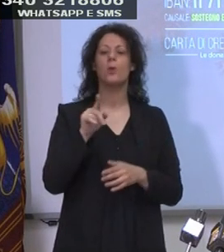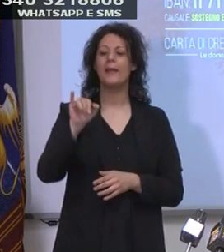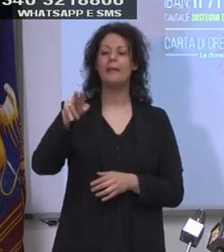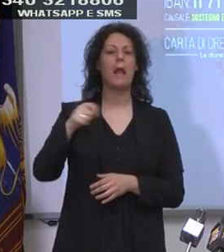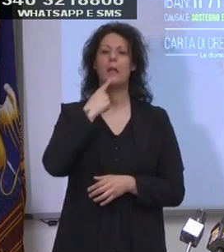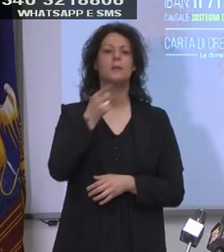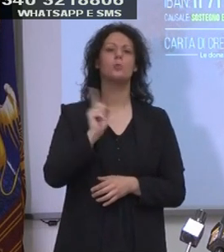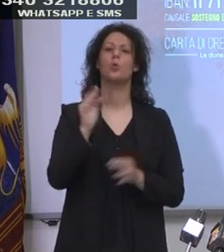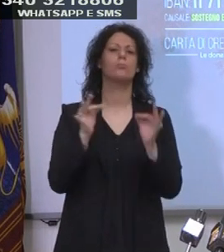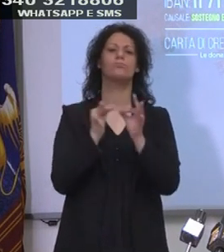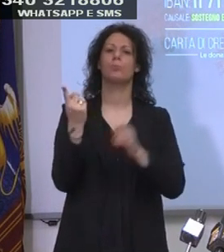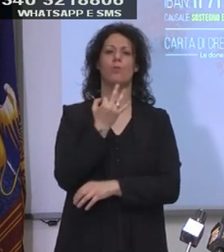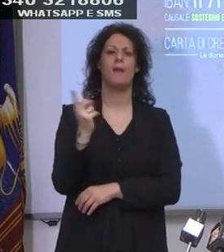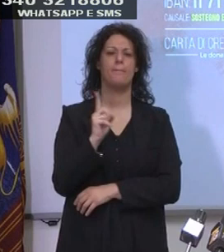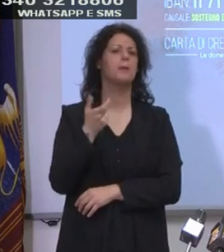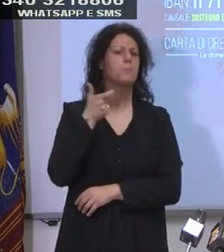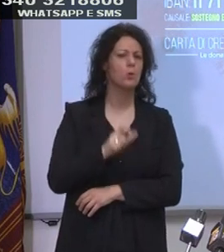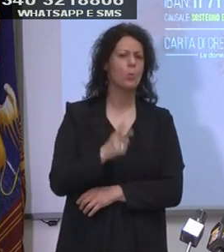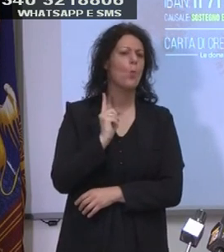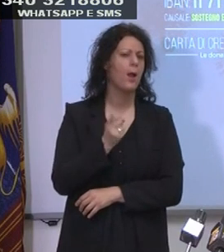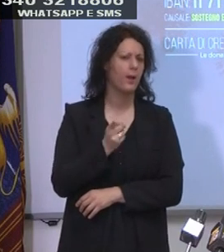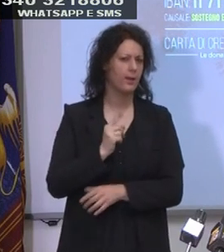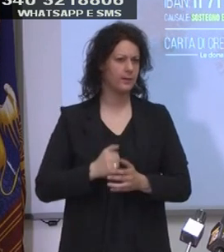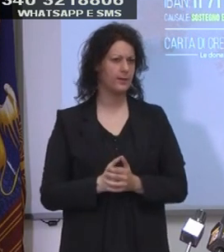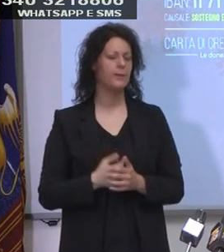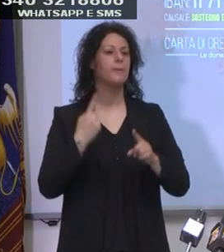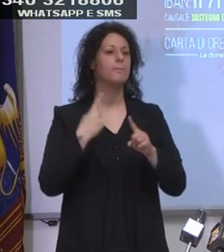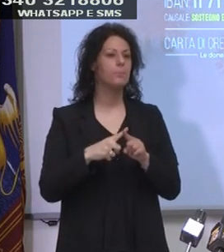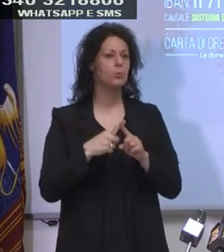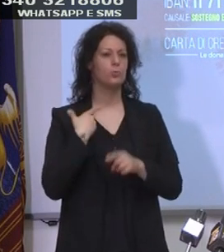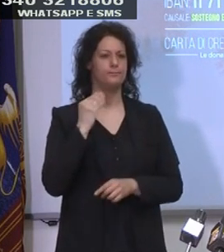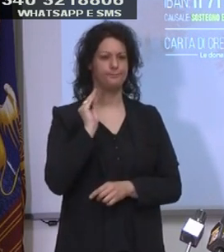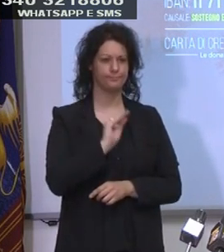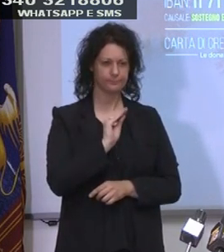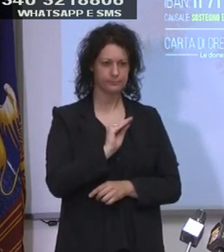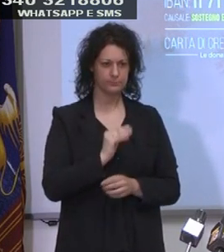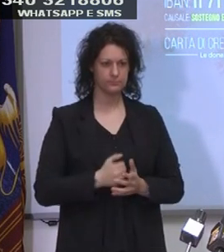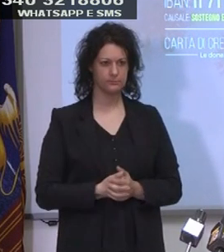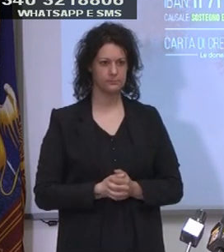inapplicabili e a livello di tempi, cioè lei prima ha detto